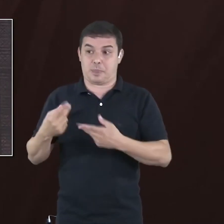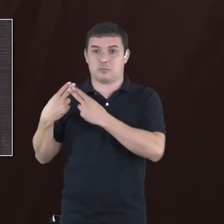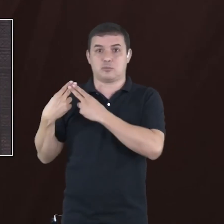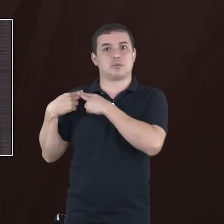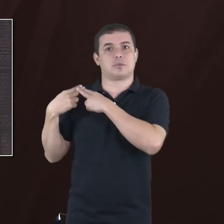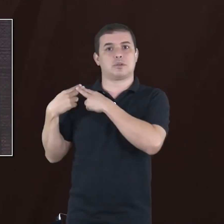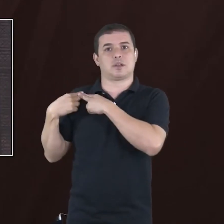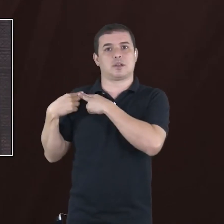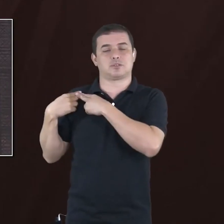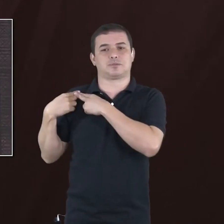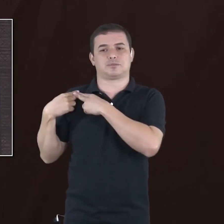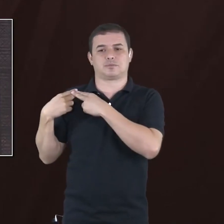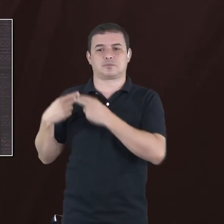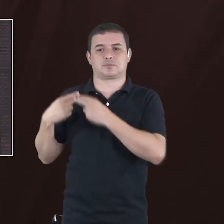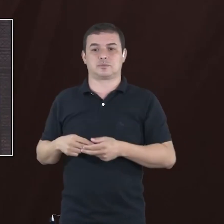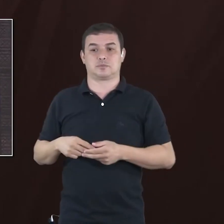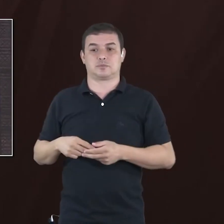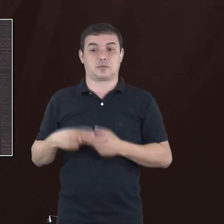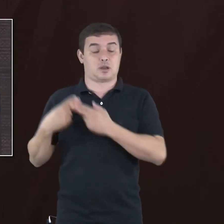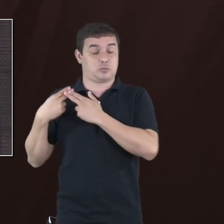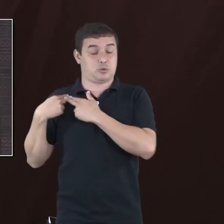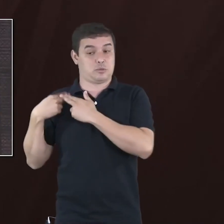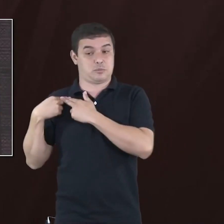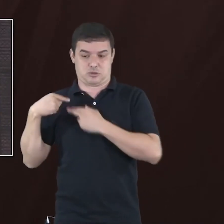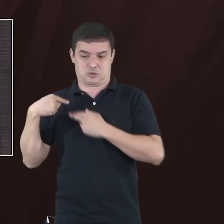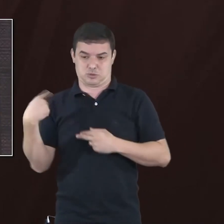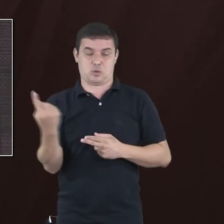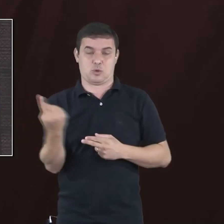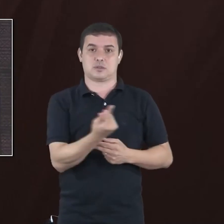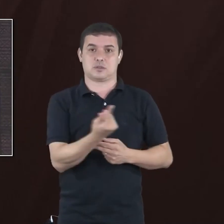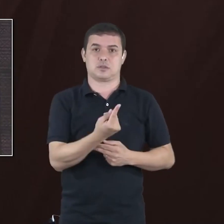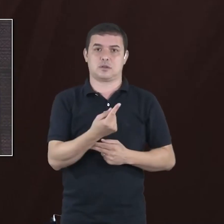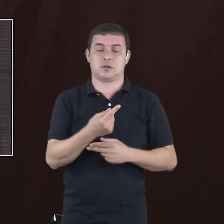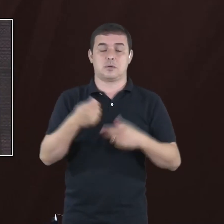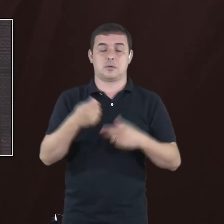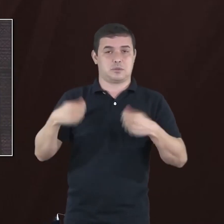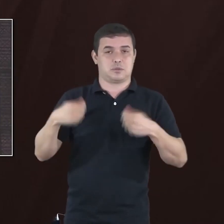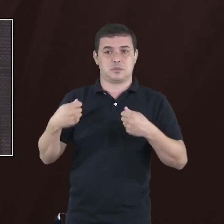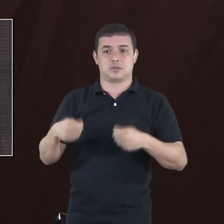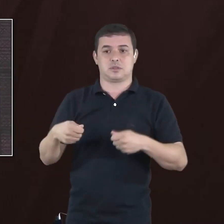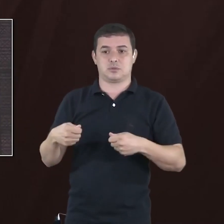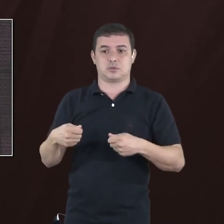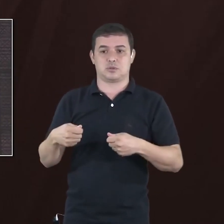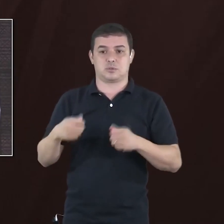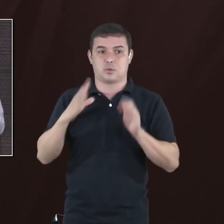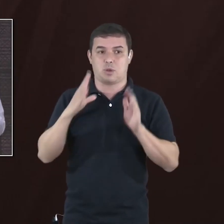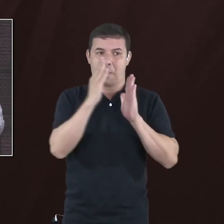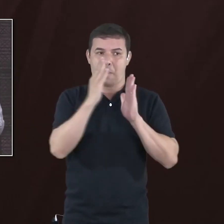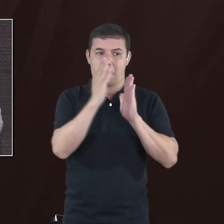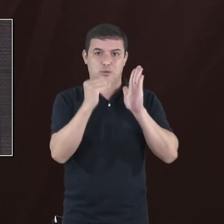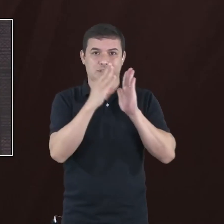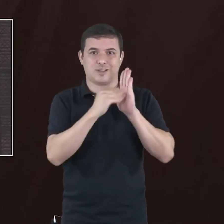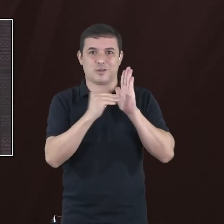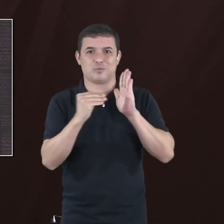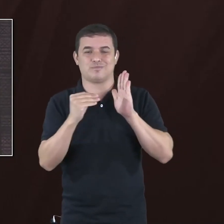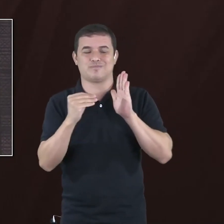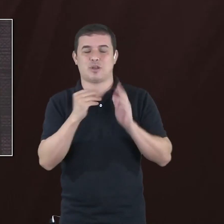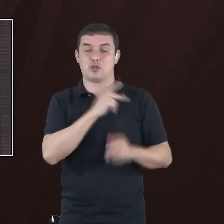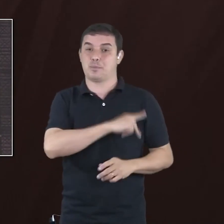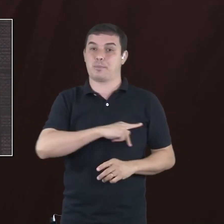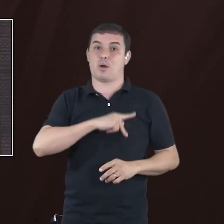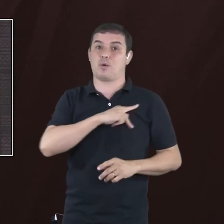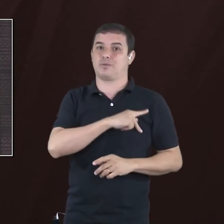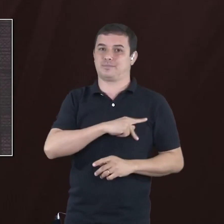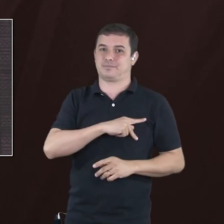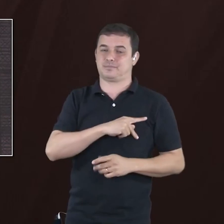responsabilidade. A responsabilidade é nossa. Que tomemos por modelo o modelo de Paulo. Daqui para